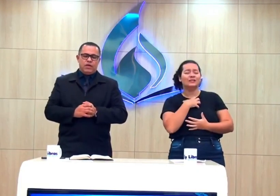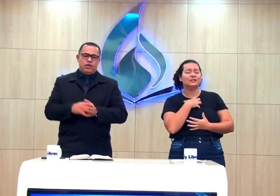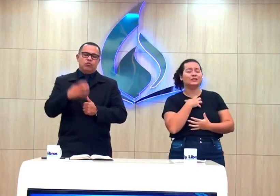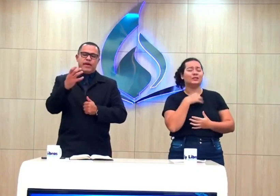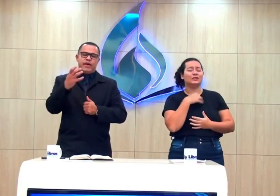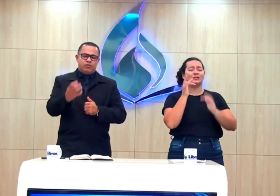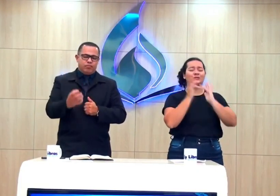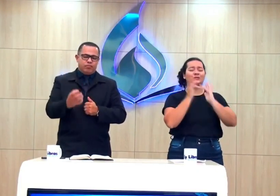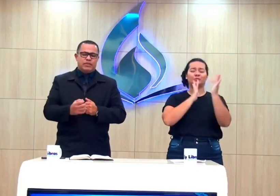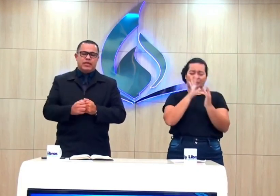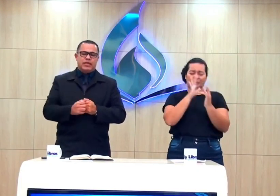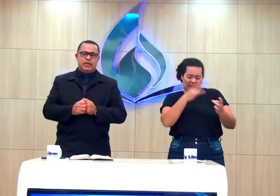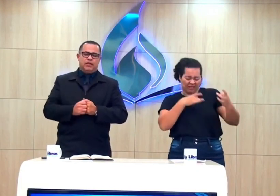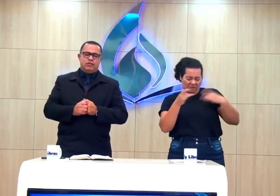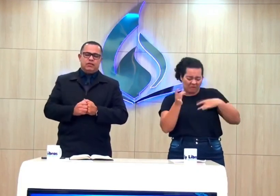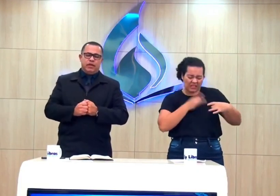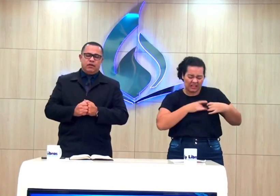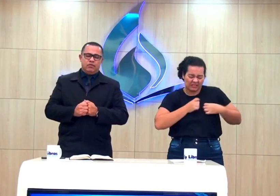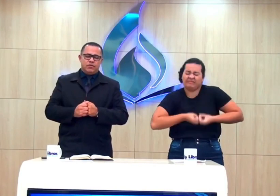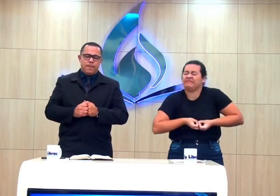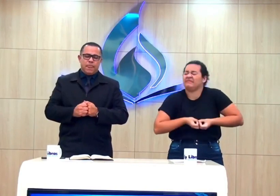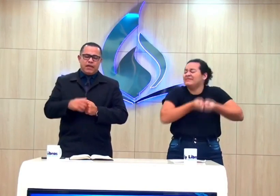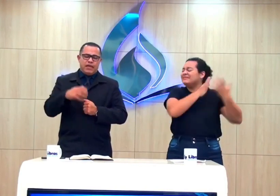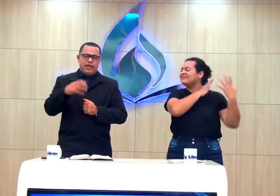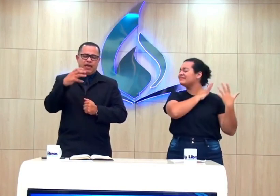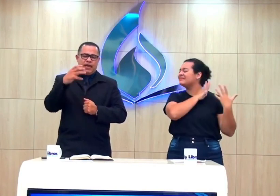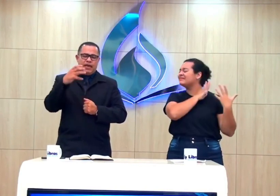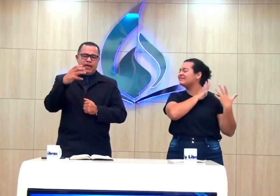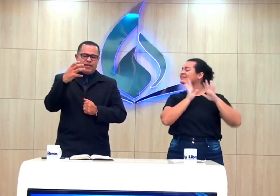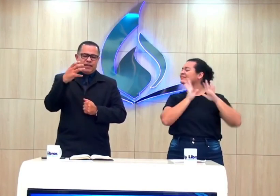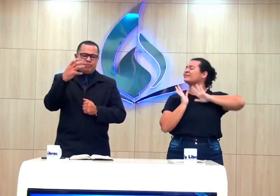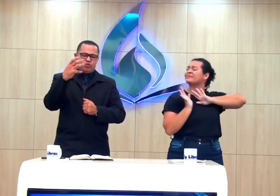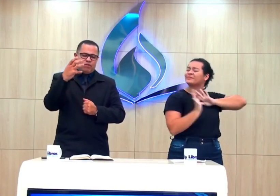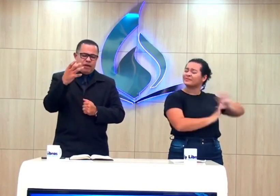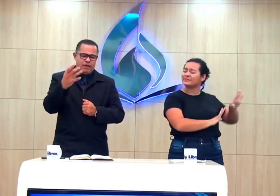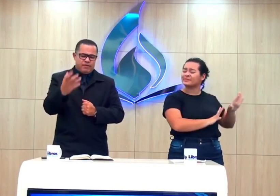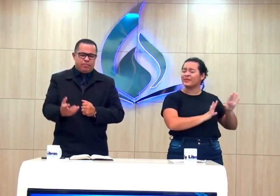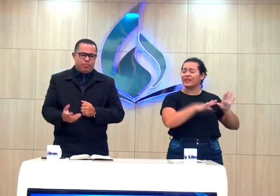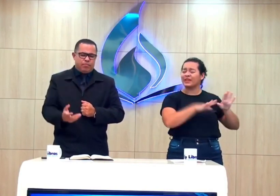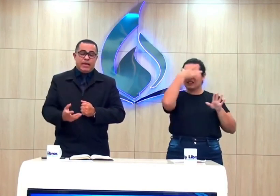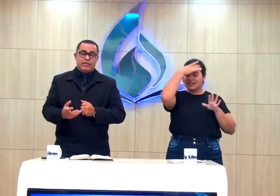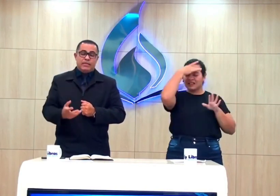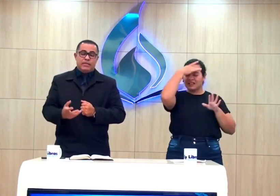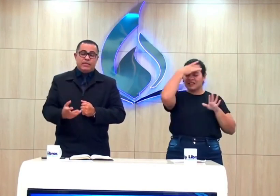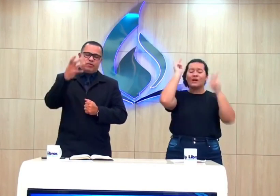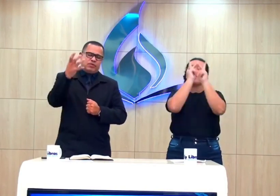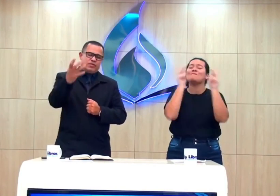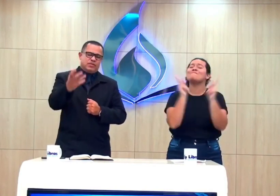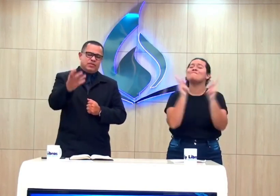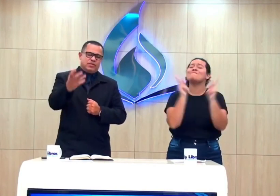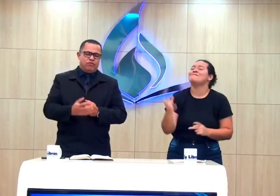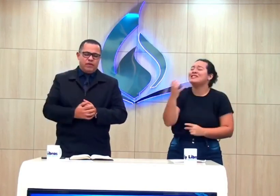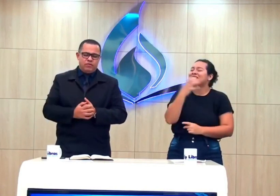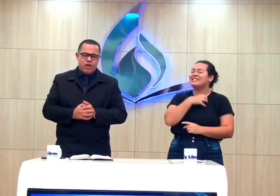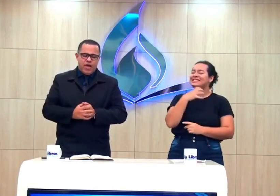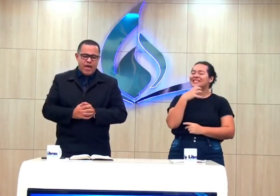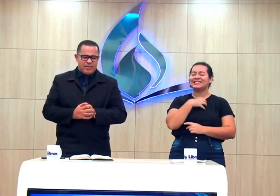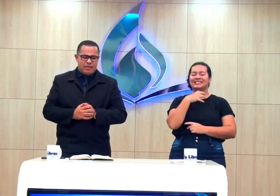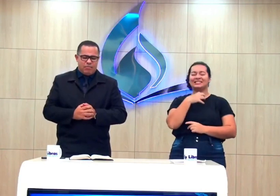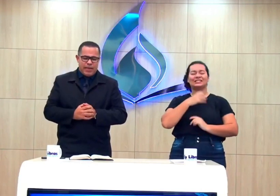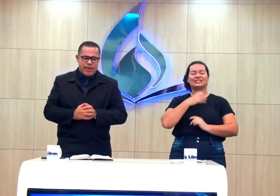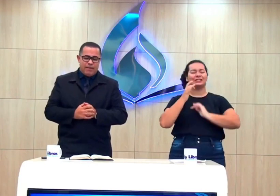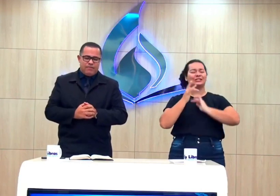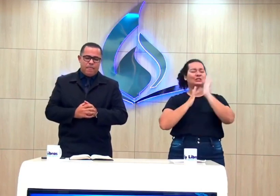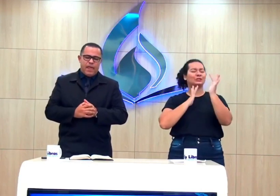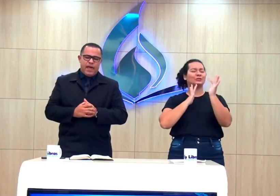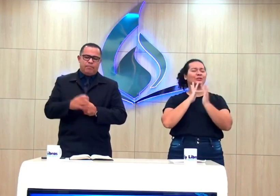ouviu, que o medo possa sair, ó Deus, que essa pessoa venha a ter paz, que essas pessoas que estão ouvindo